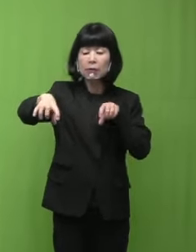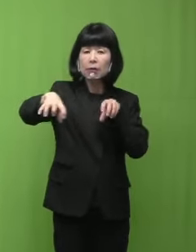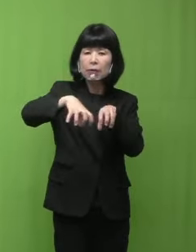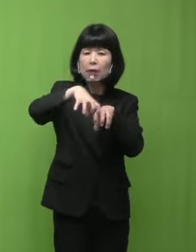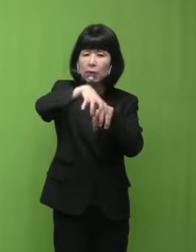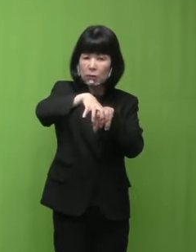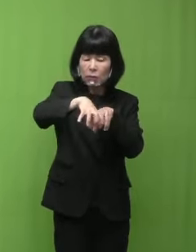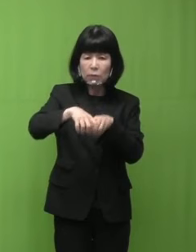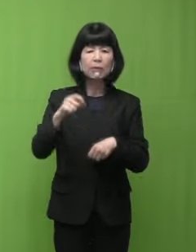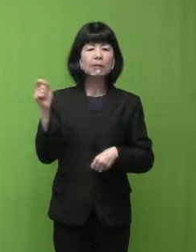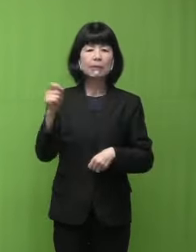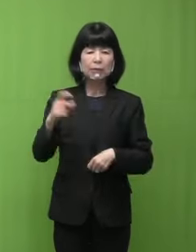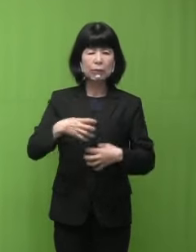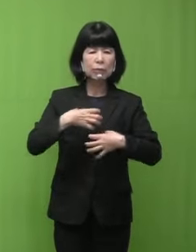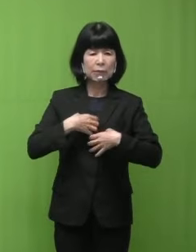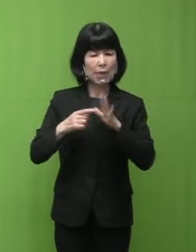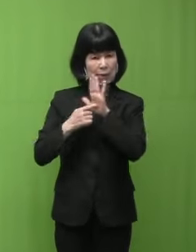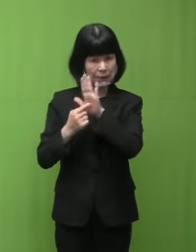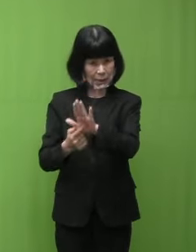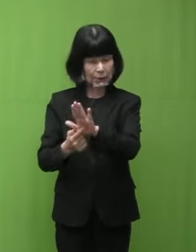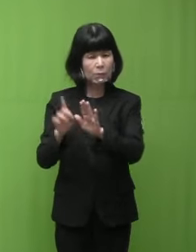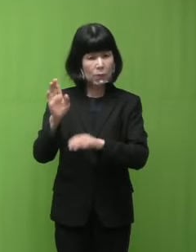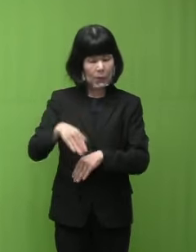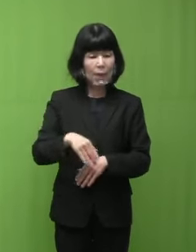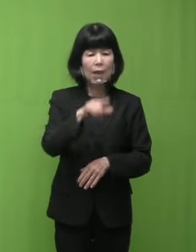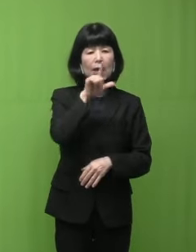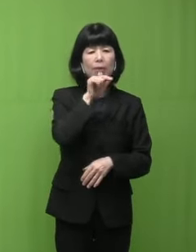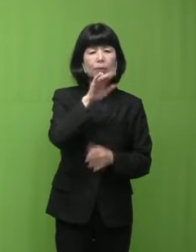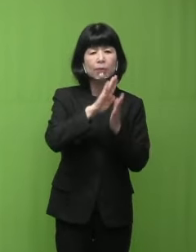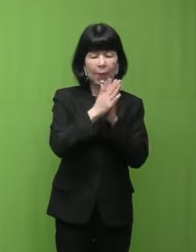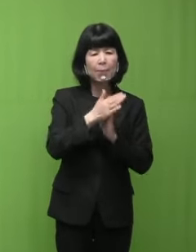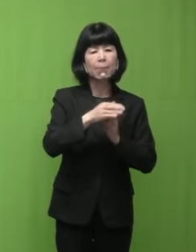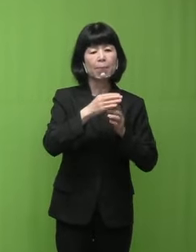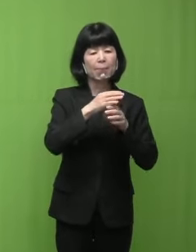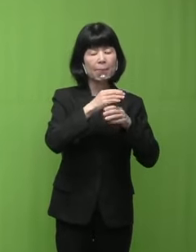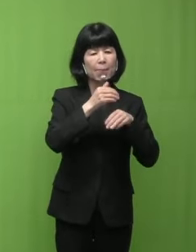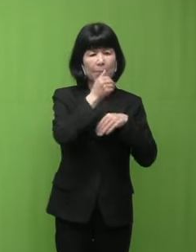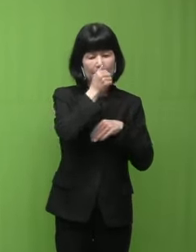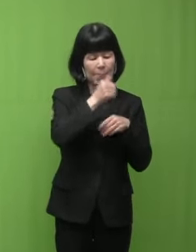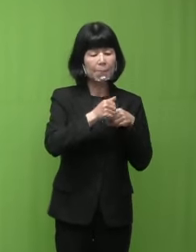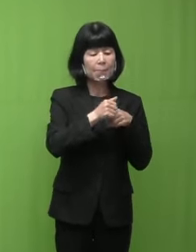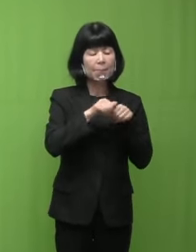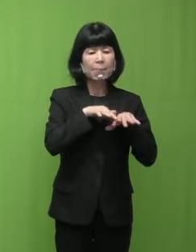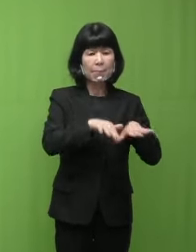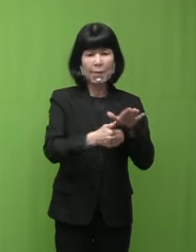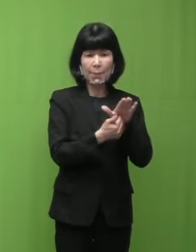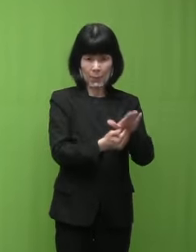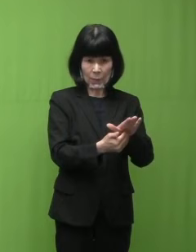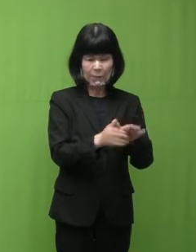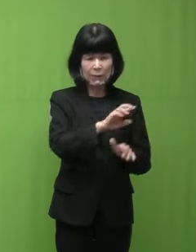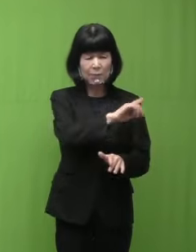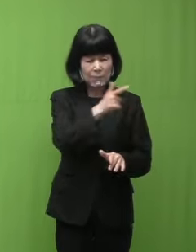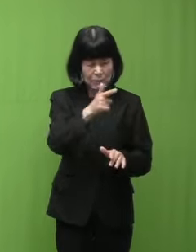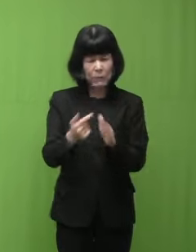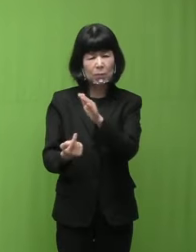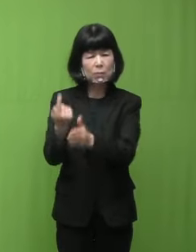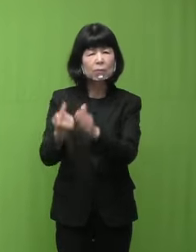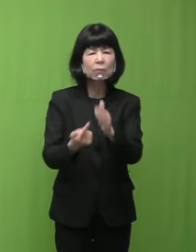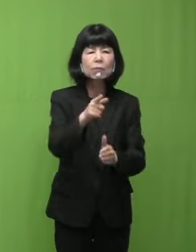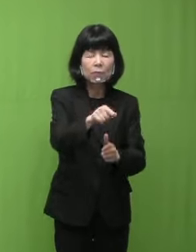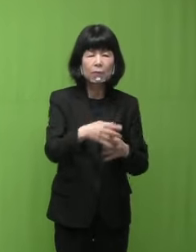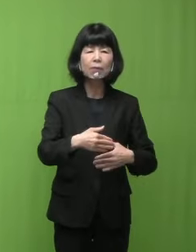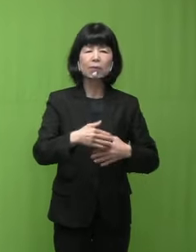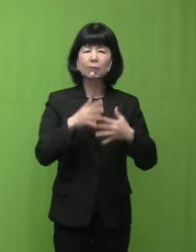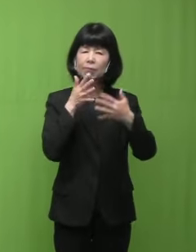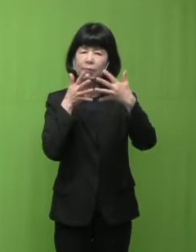緊急事態宣言ゲーム系において正某所充填装置が延長されるなど予断を許さない状況が